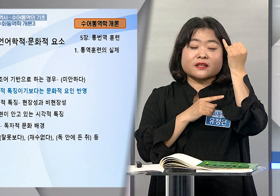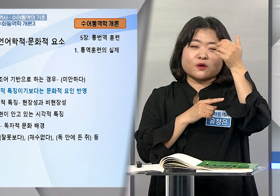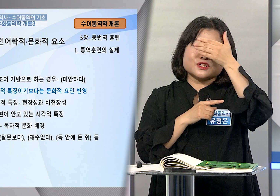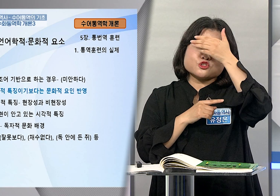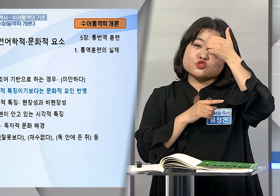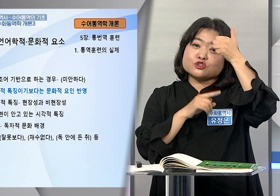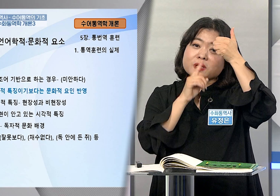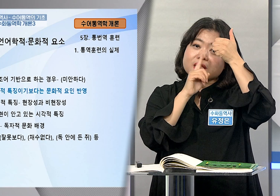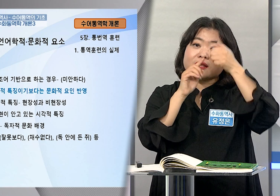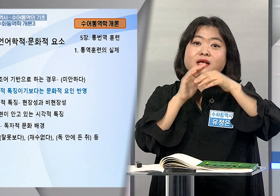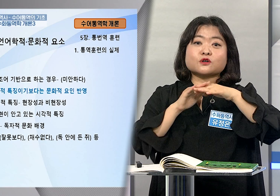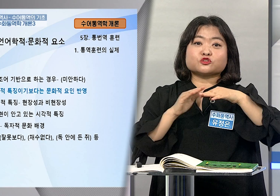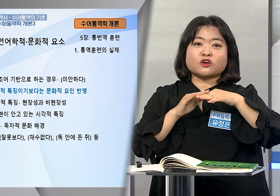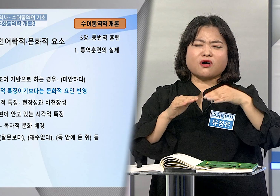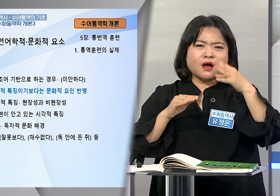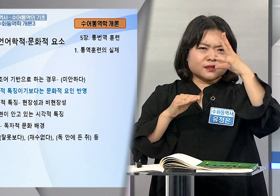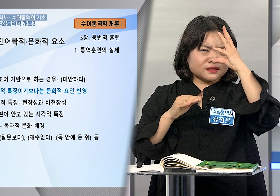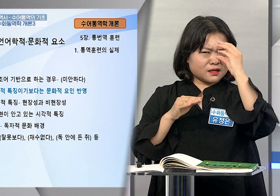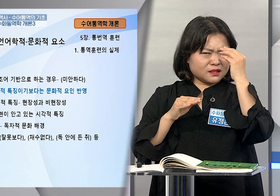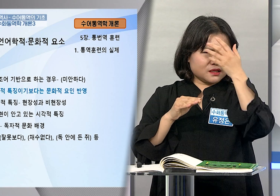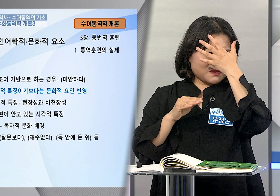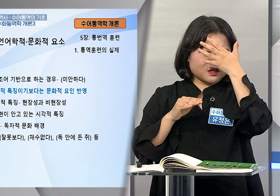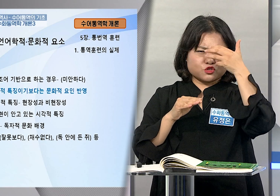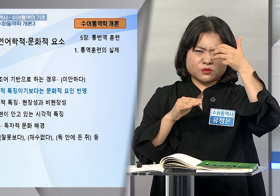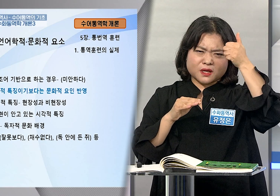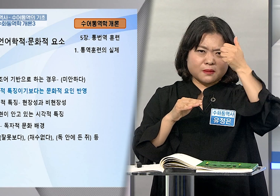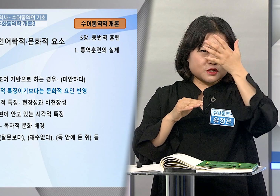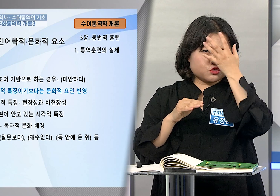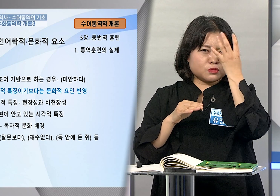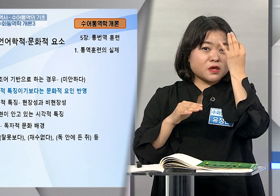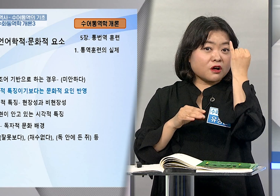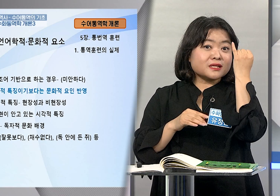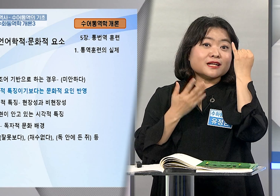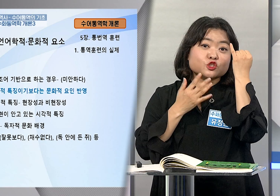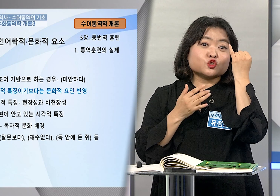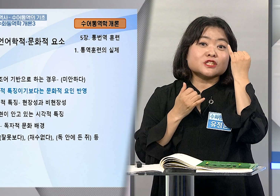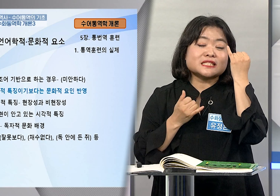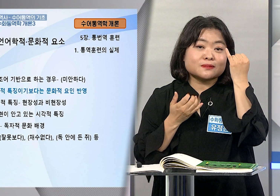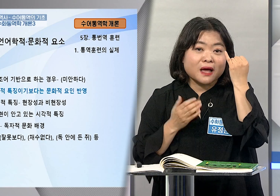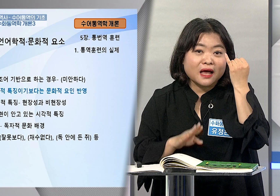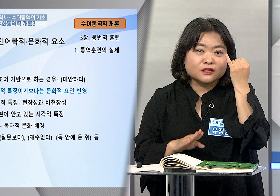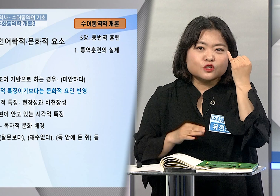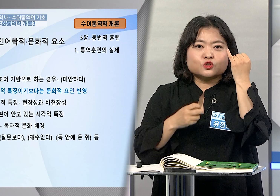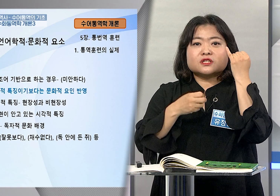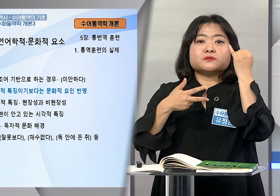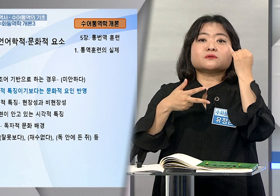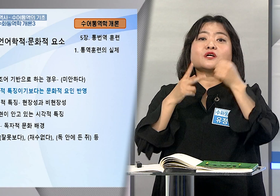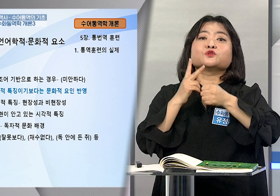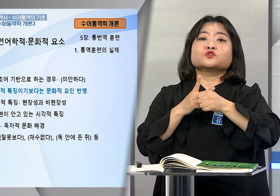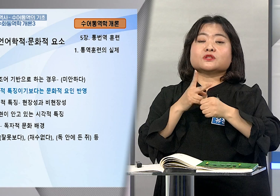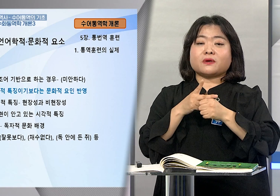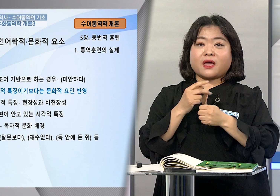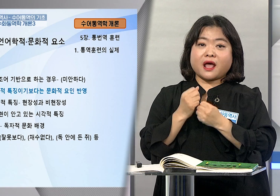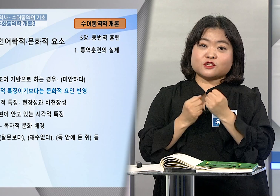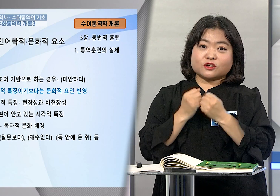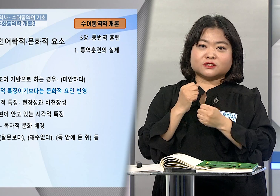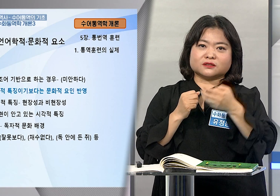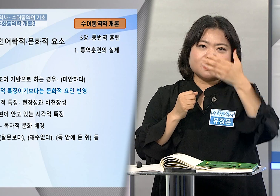여자인데요. 이 주름에 대한 해석도요. 그냥 이 이마에 주름의 남자, 주름의 여자일 수도 있지만 우리 김칠관 교수님의 해석은